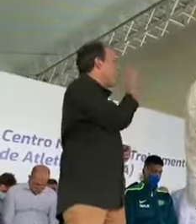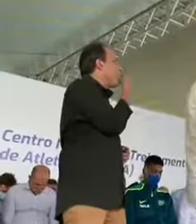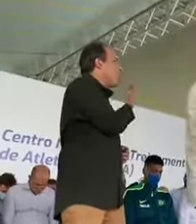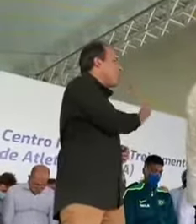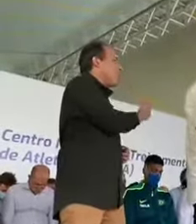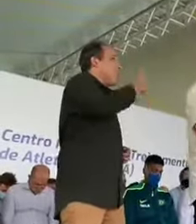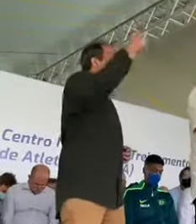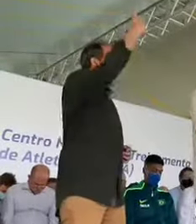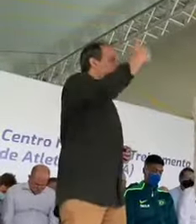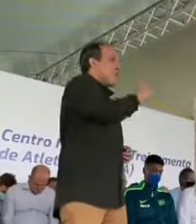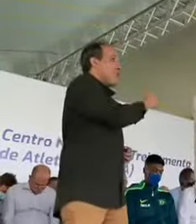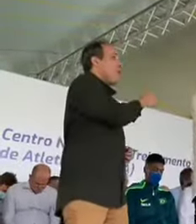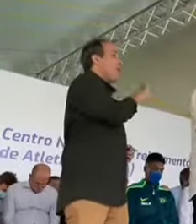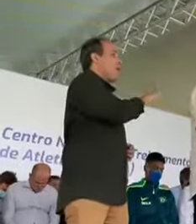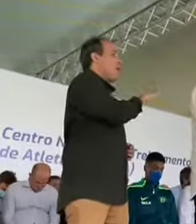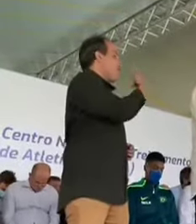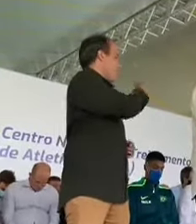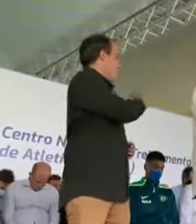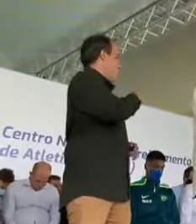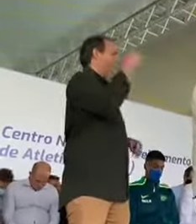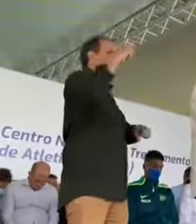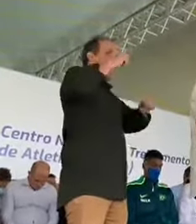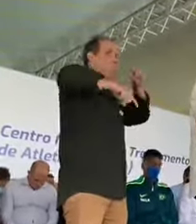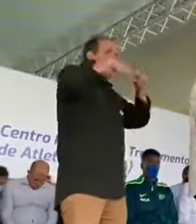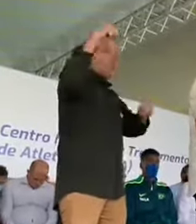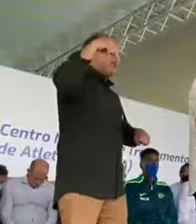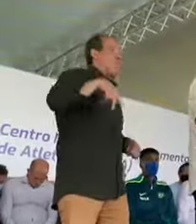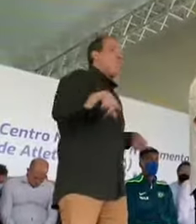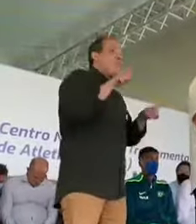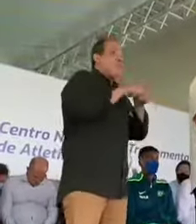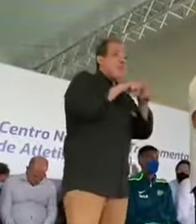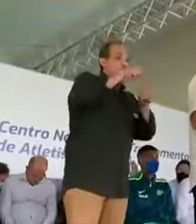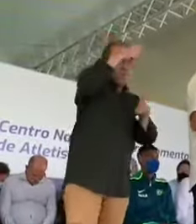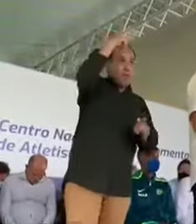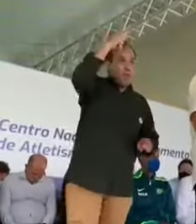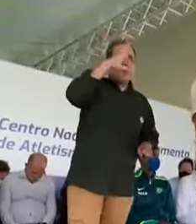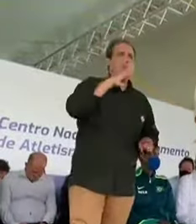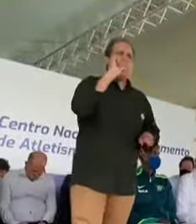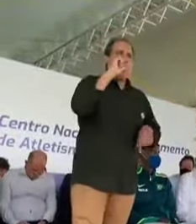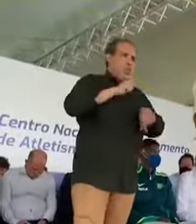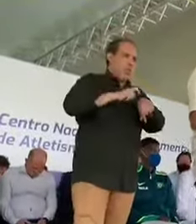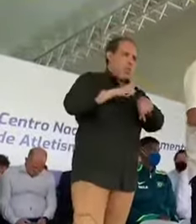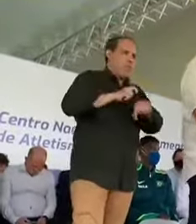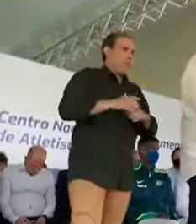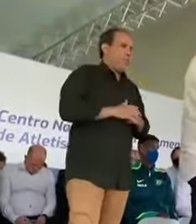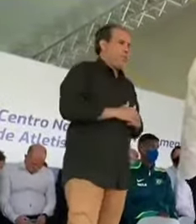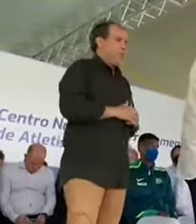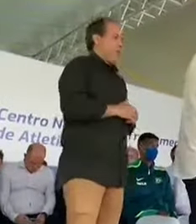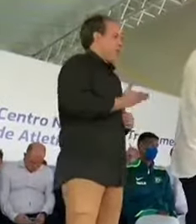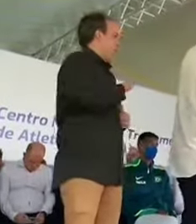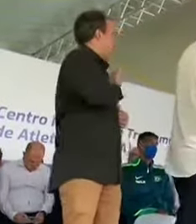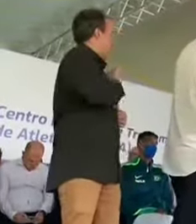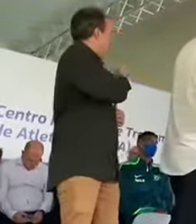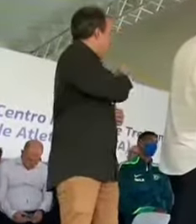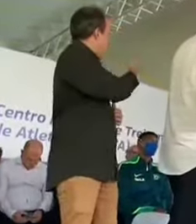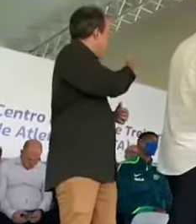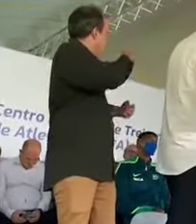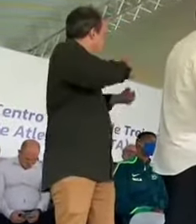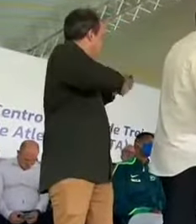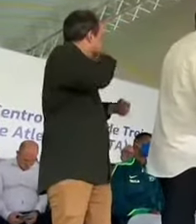mas você é o fruto dele. Prezado prefeito, te conheço há pouco tempo. Meus amigos